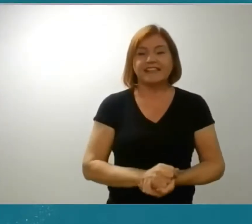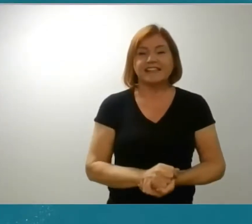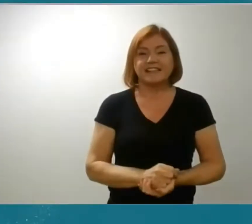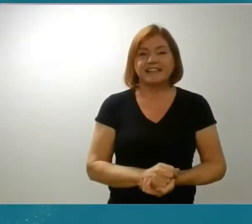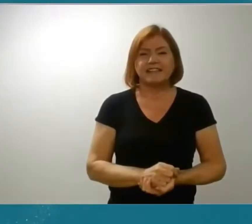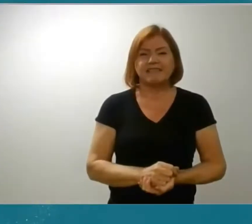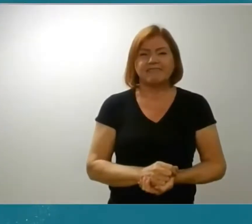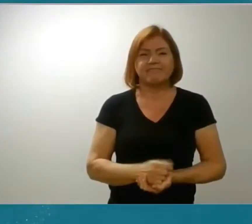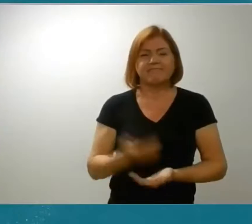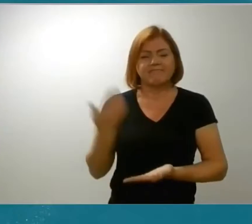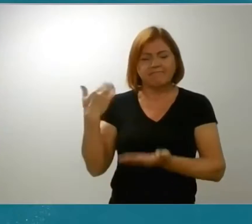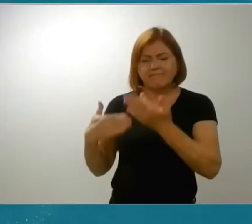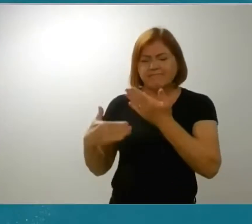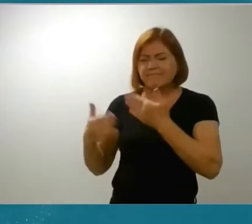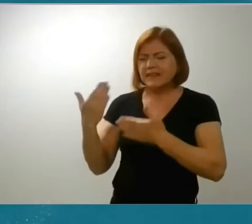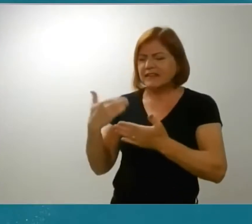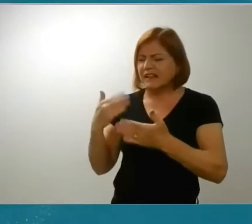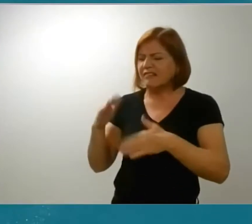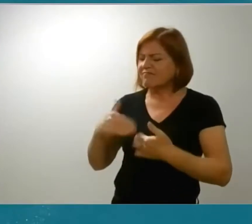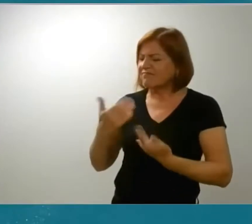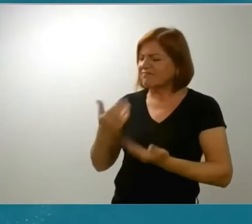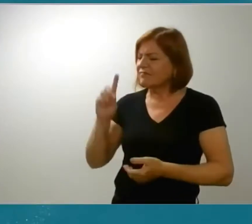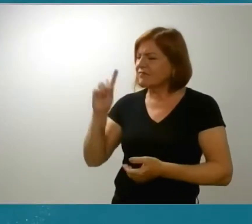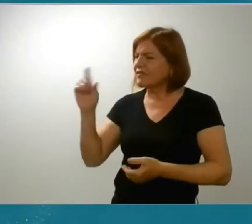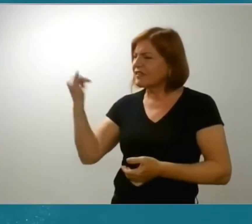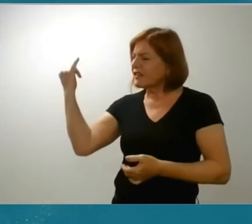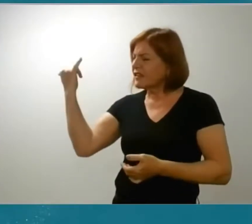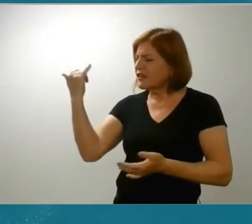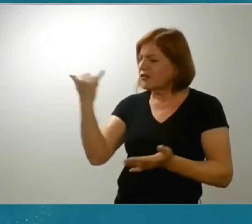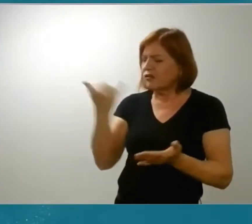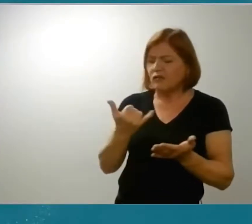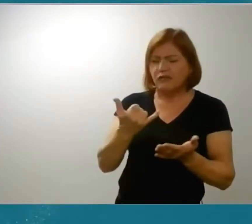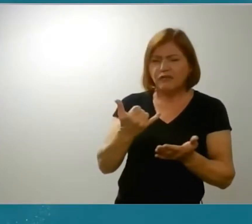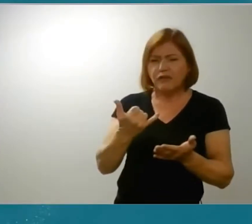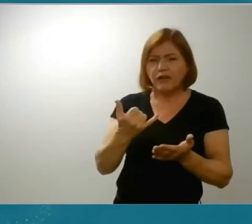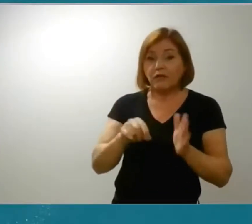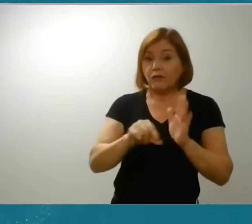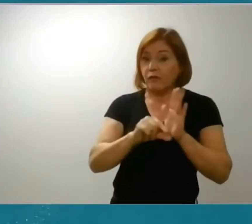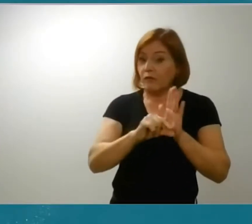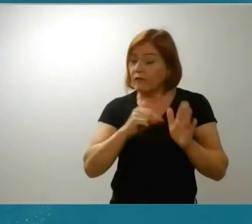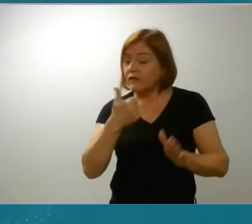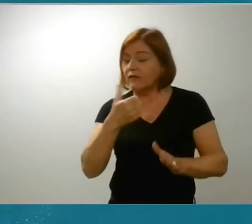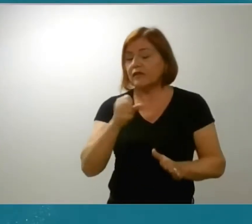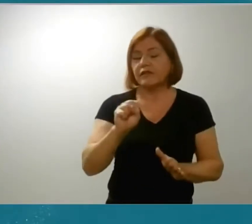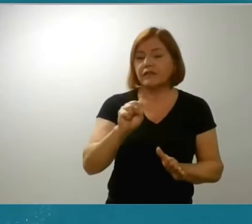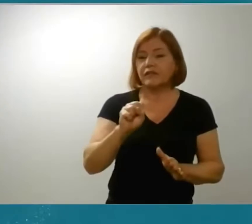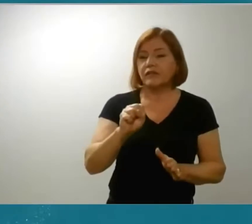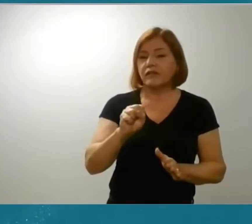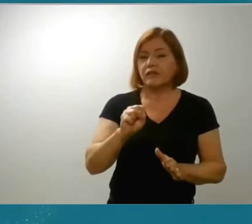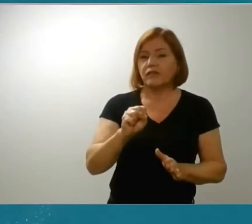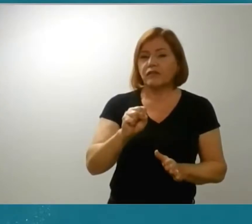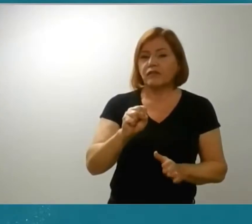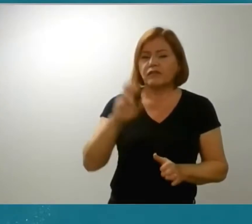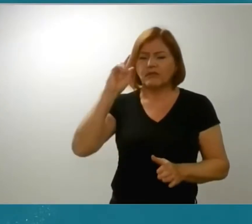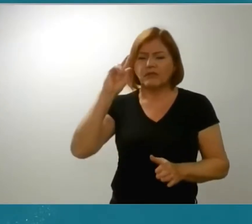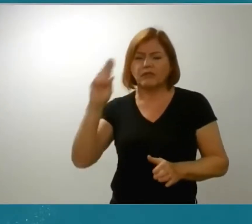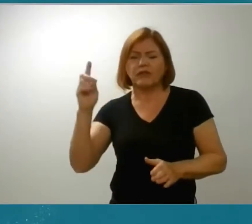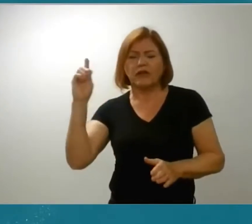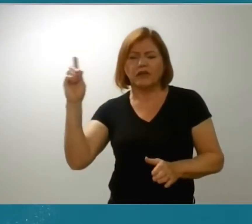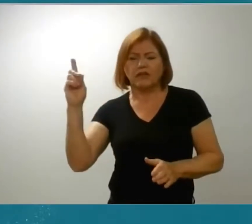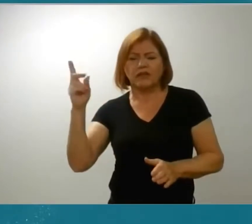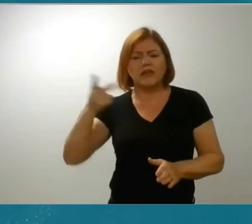Deus disse, né, no versículo 18, disse mais o Senhor Deus. Na verdade, irmãos, isso